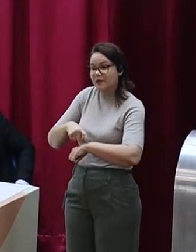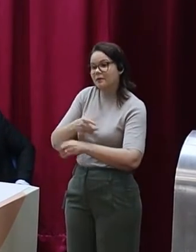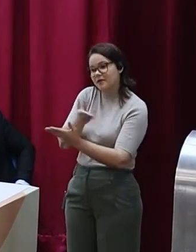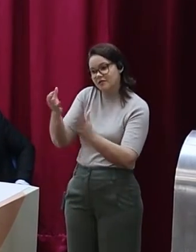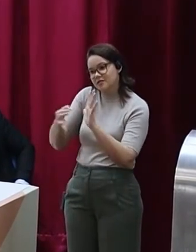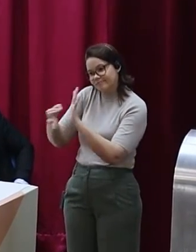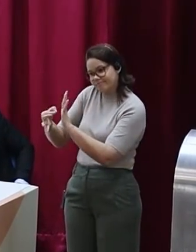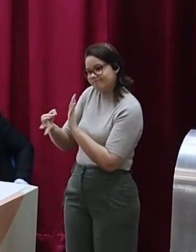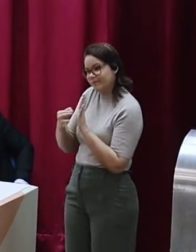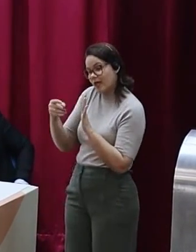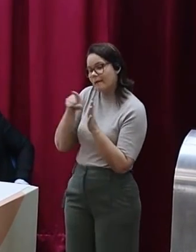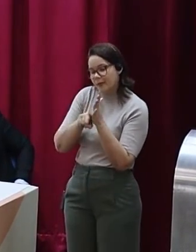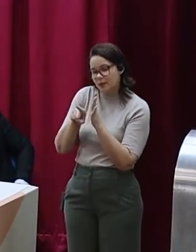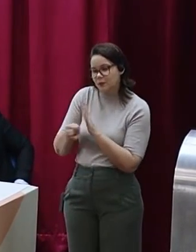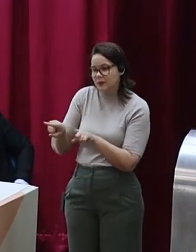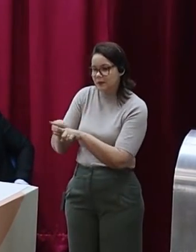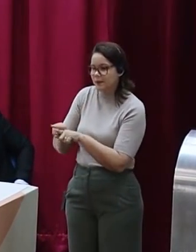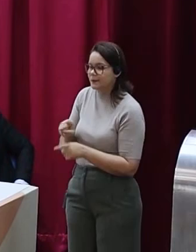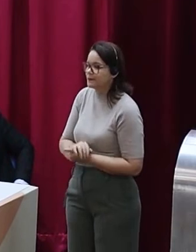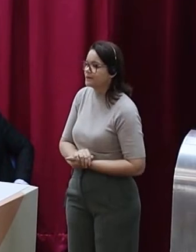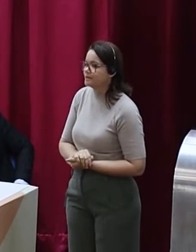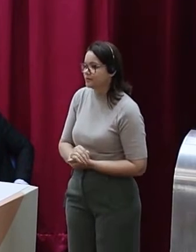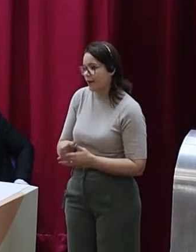seus comentários e perguntas, por favor.